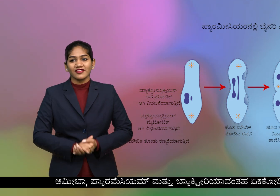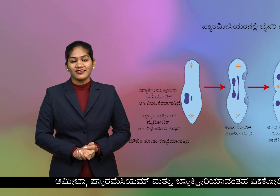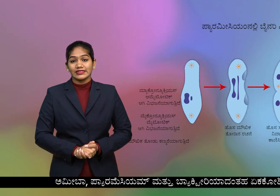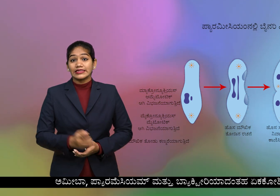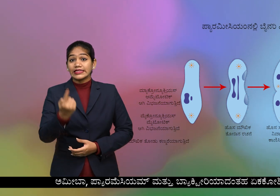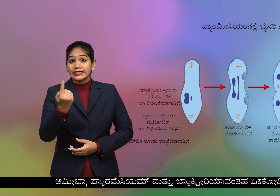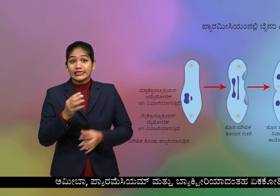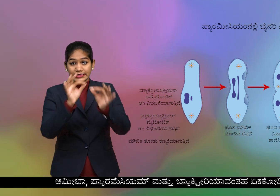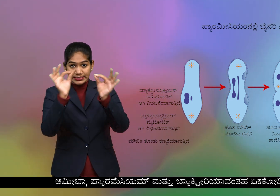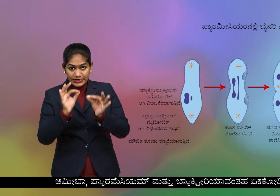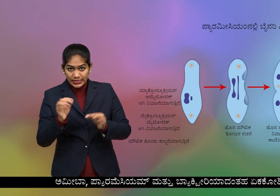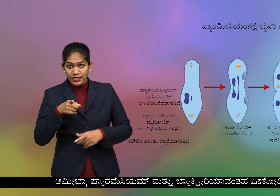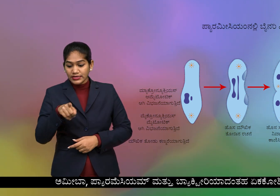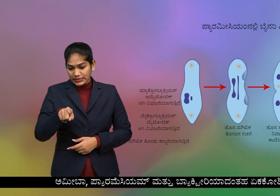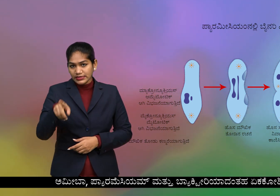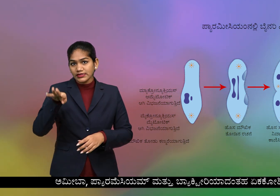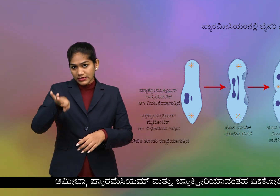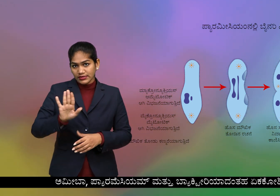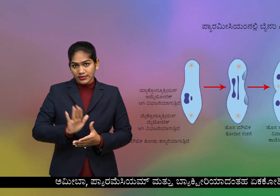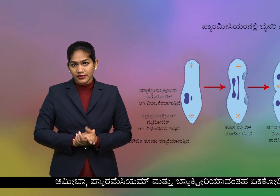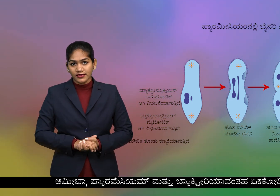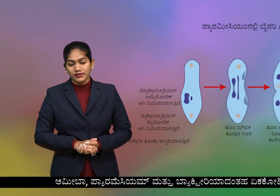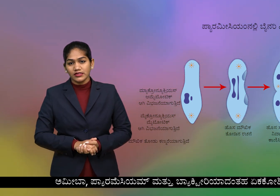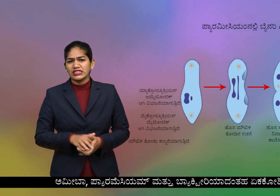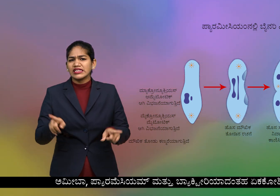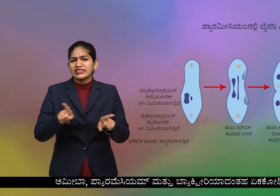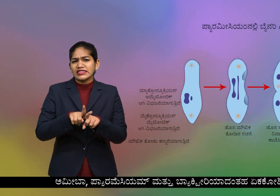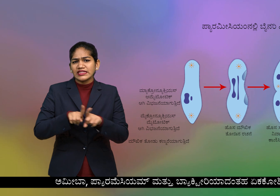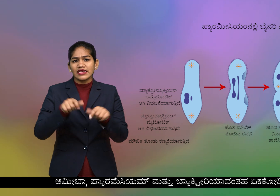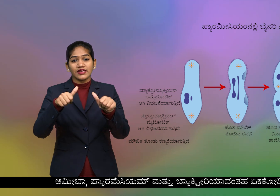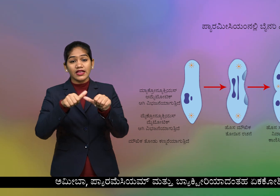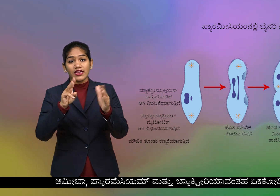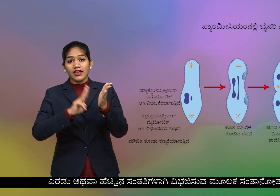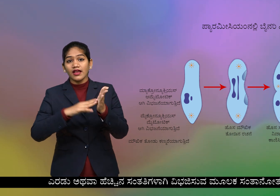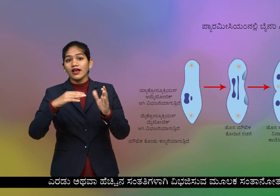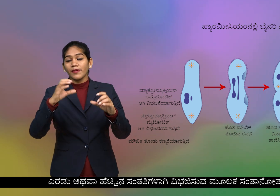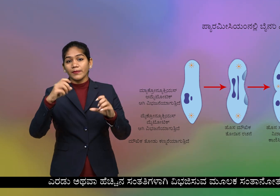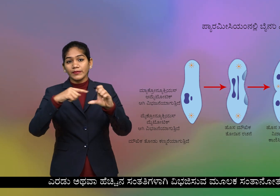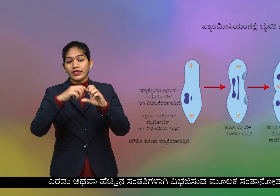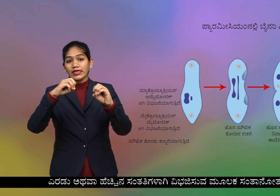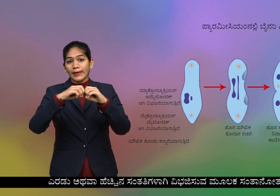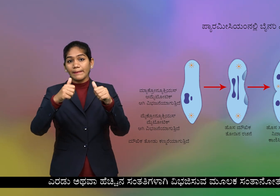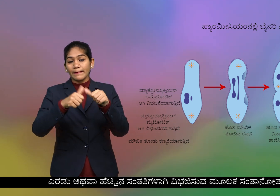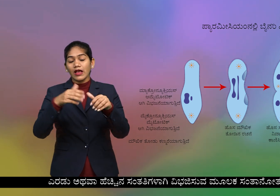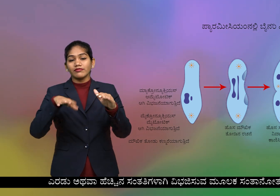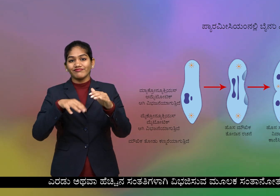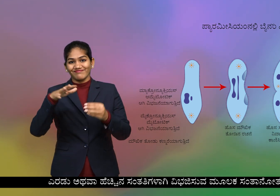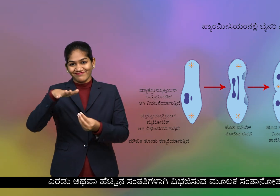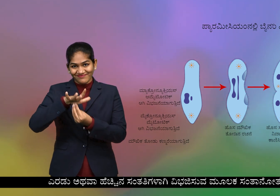ಅಮೀಬಾ, ಪ್ಯಾರಾಮೆಸಿಯಂ ಮತ್ತು ಬ್ಯಾಕ್ಟೀರಿಯಾದಂತಹ ಏಕಕೋಶೀಯ ಜೀವಿಗಳು ಎರಡು ಅಥವಾ ಹೆಚ್ಚಿನ ಸಂತತಿಗಳಾಗಿ